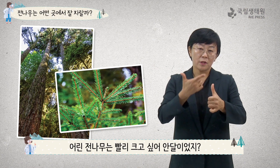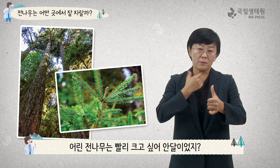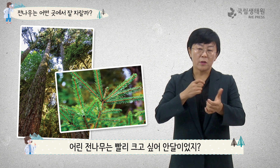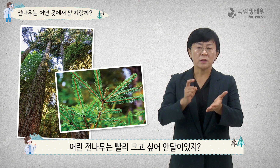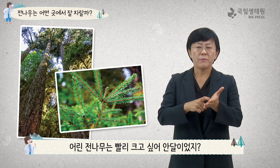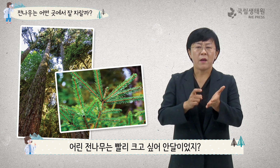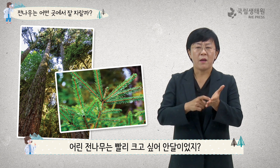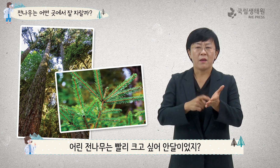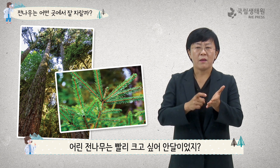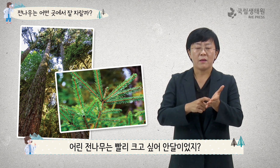안달이었지?